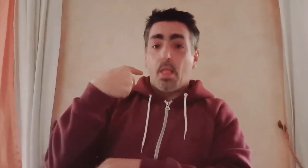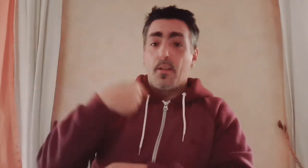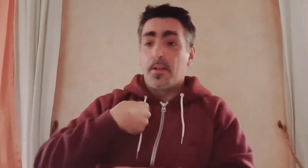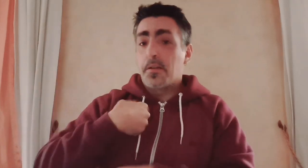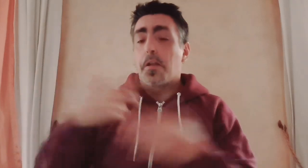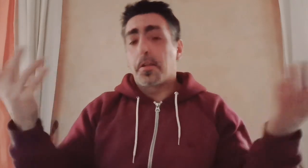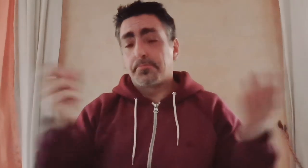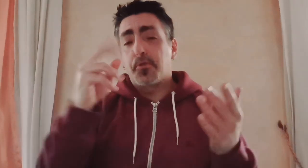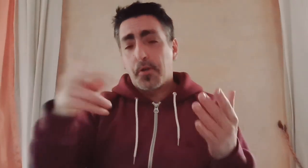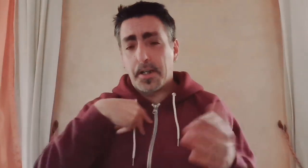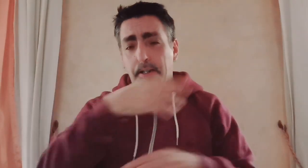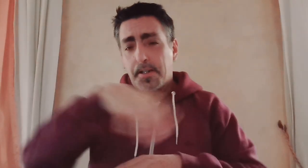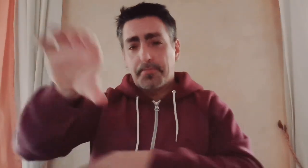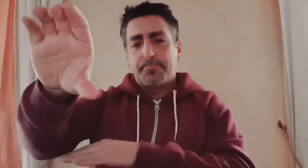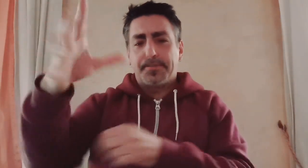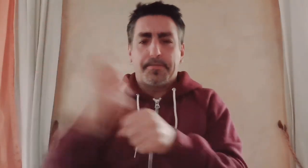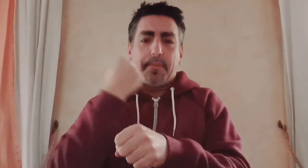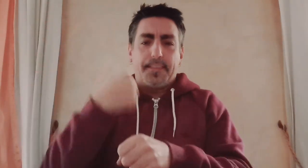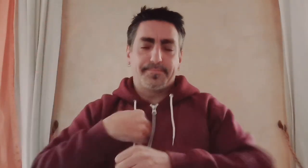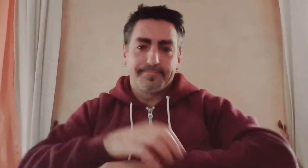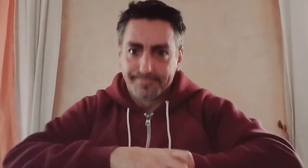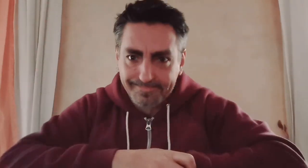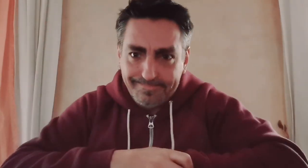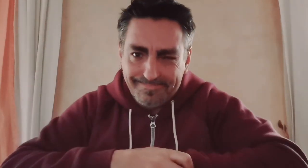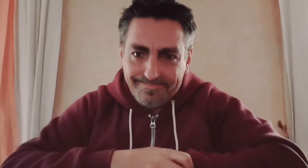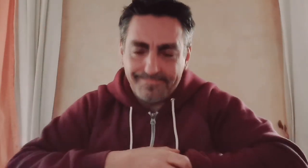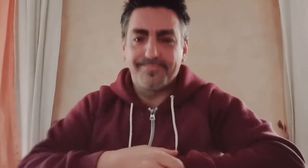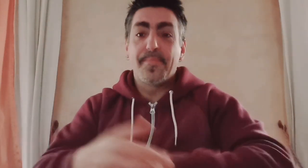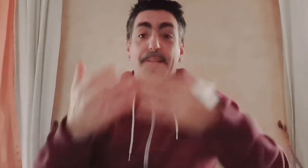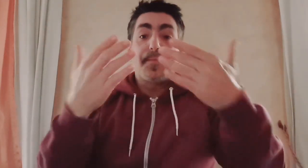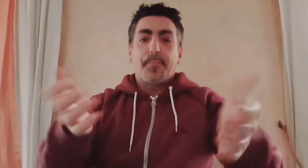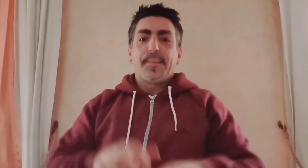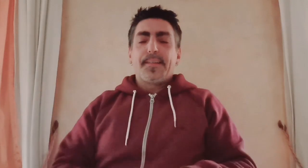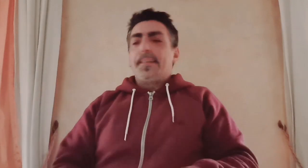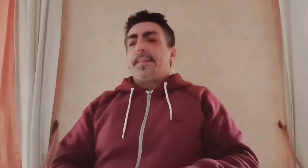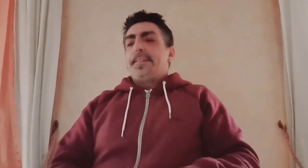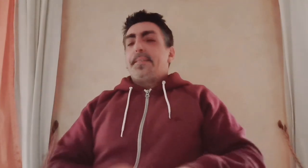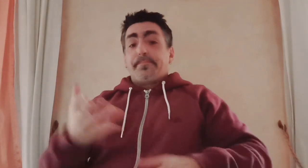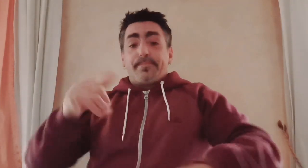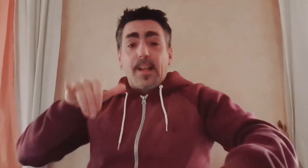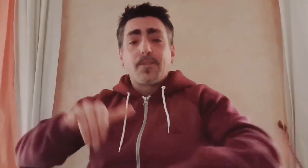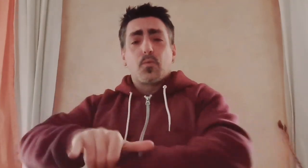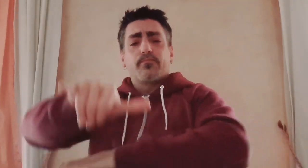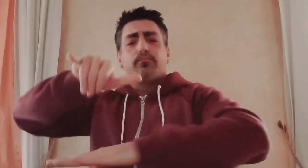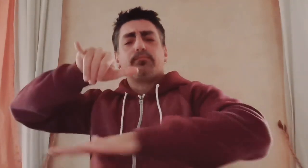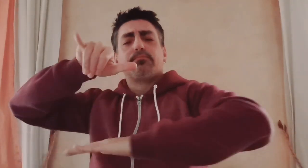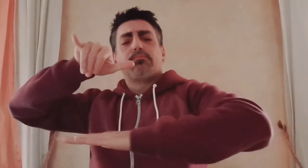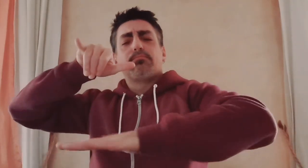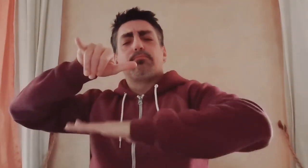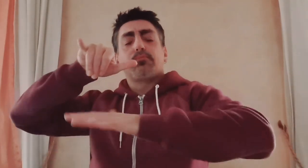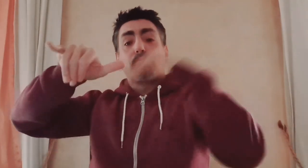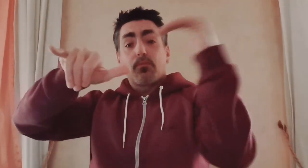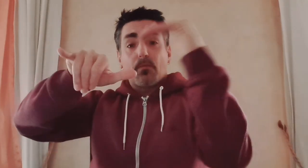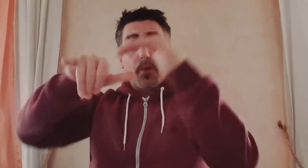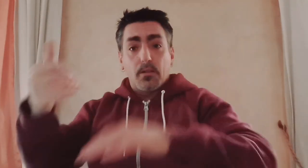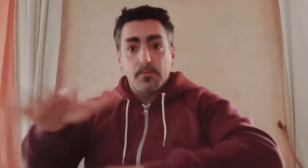commandés à la Chine, qui correspond au nombre de investissements en fabrication à la Chine pour la France. Donc, nous avons fait un chiffre qui